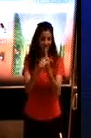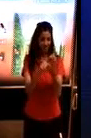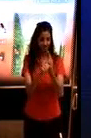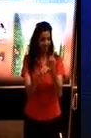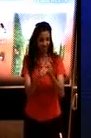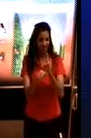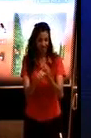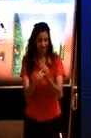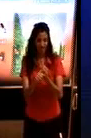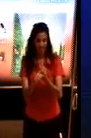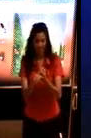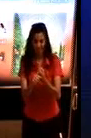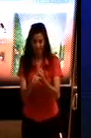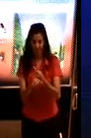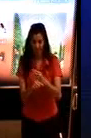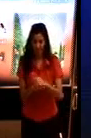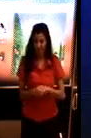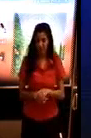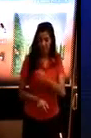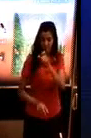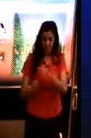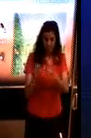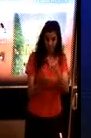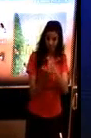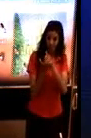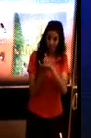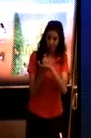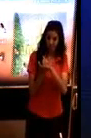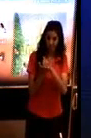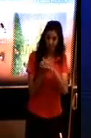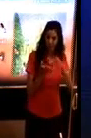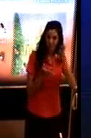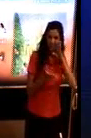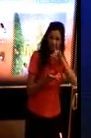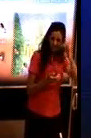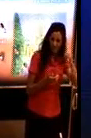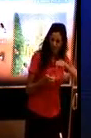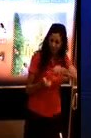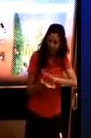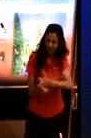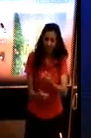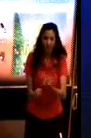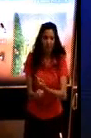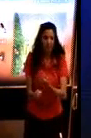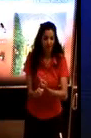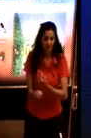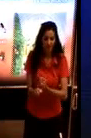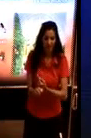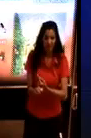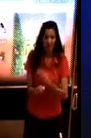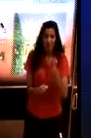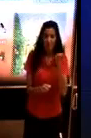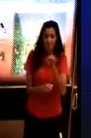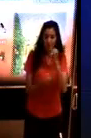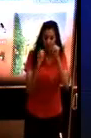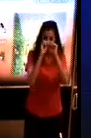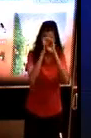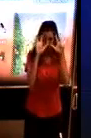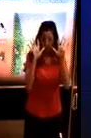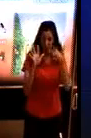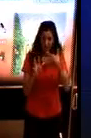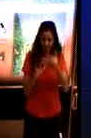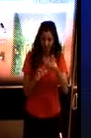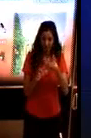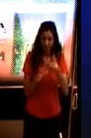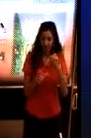a aquellos que se entregasen en las manos de Dios. Esto debe estar claro en nuestra mente, debe